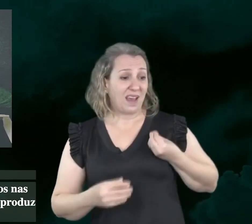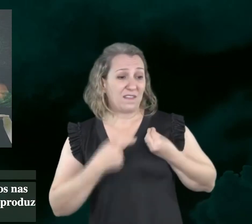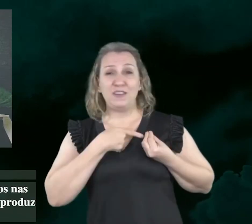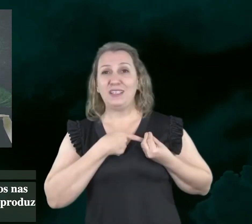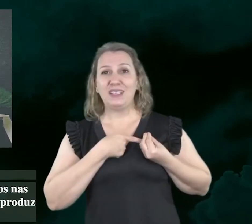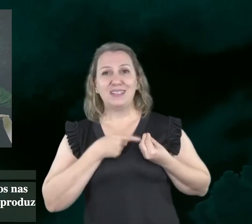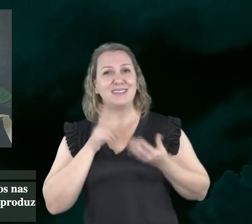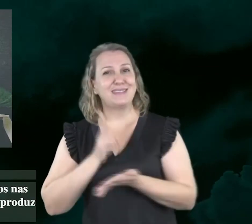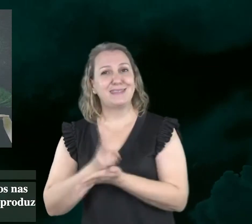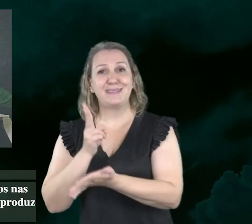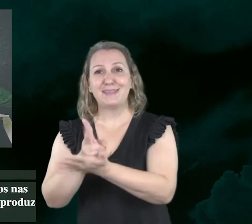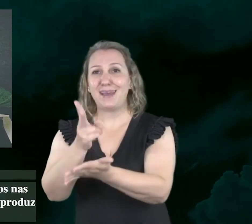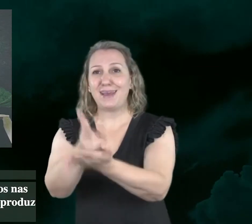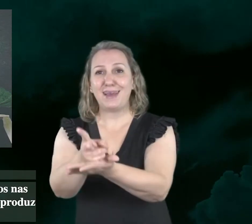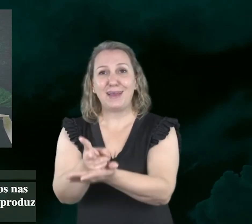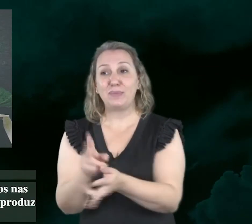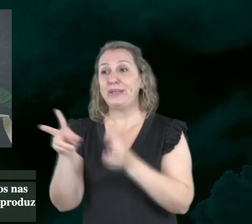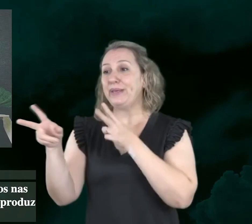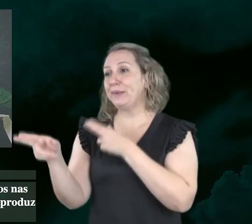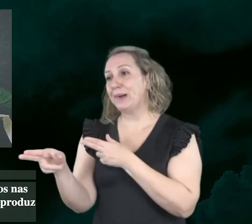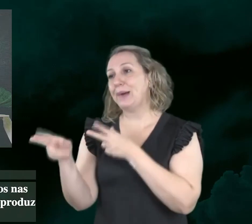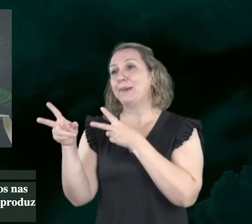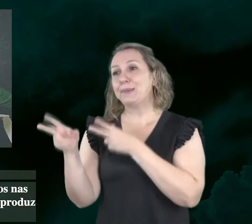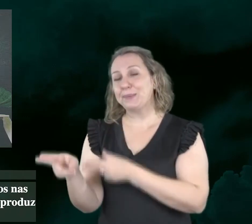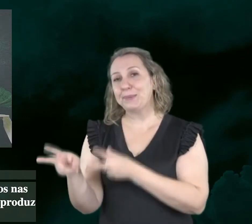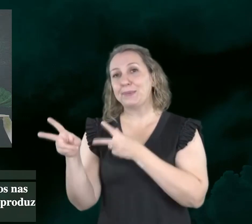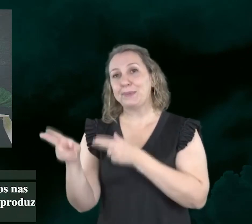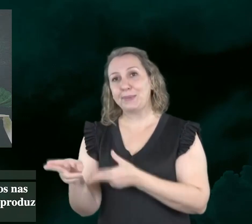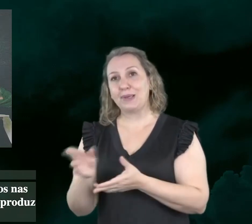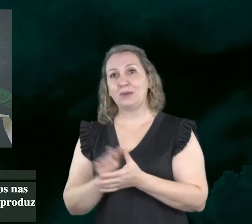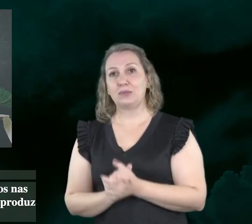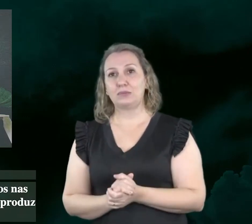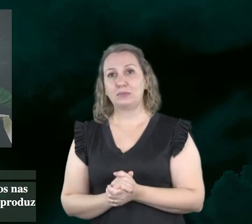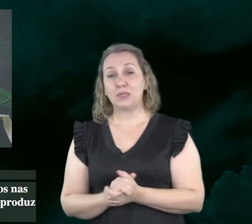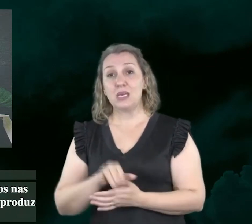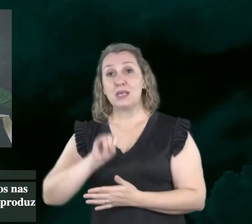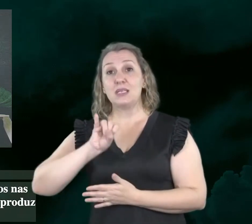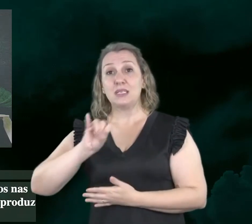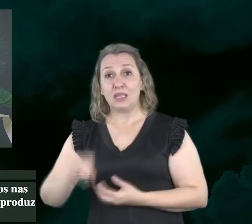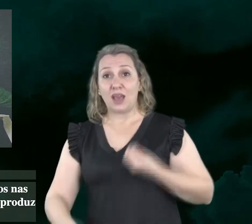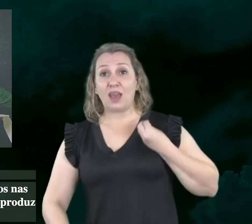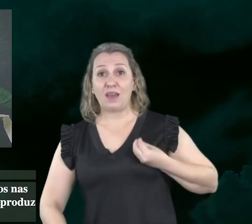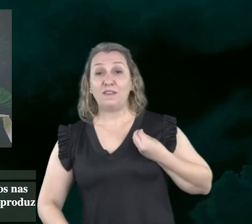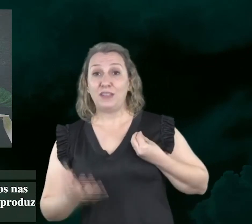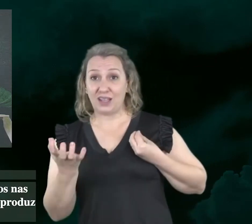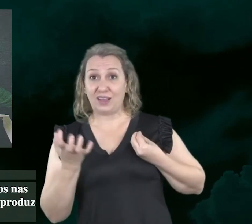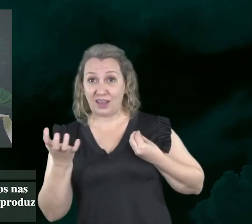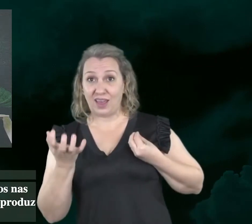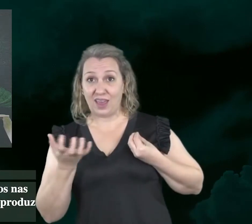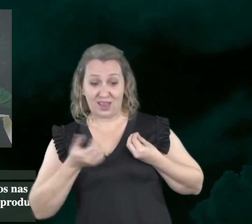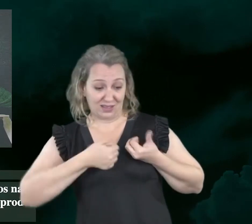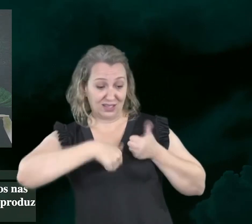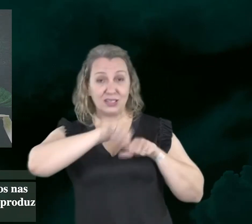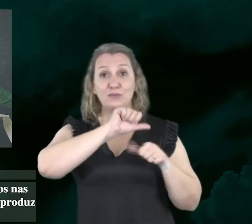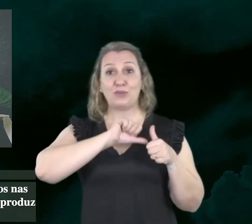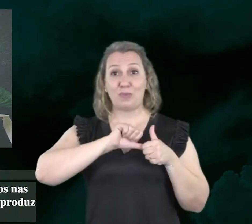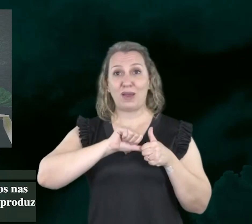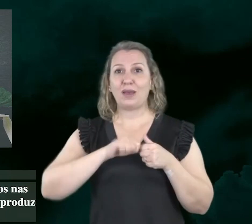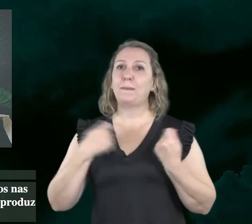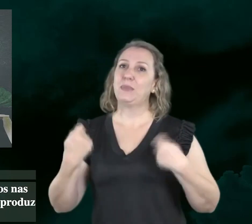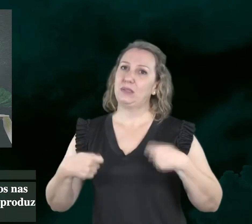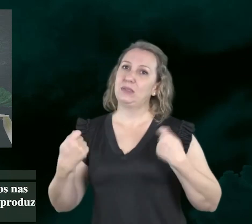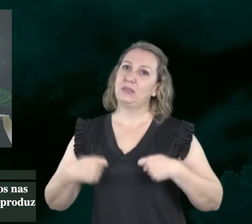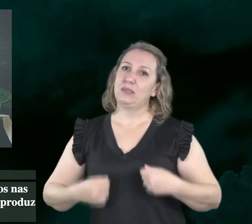pela tribulação. Então, graças a Deus, quando chega a tribulação é que nós entendemos realmente o que é